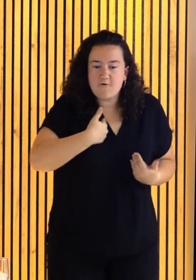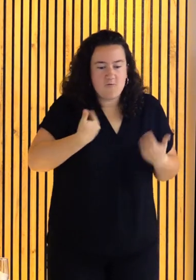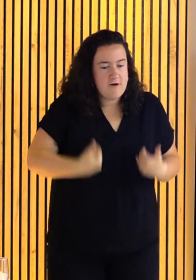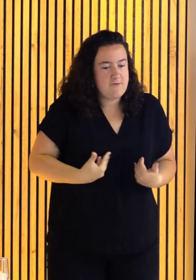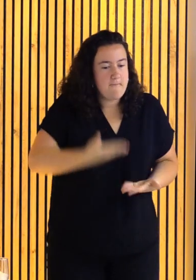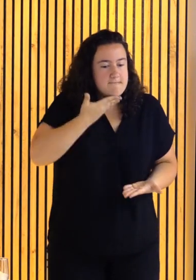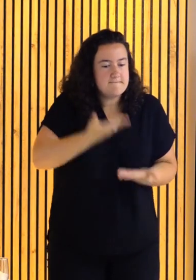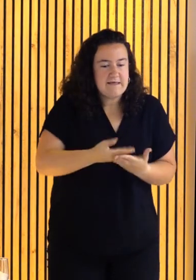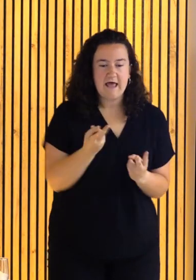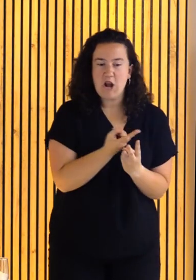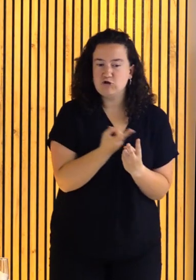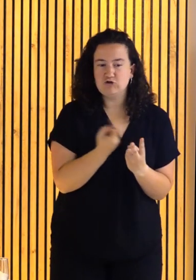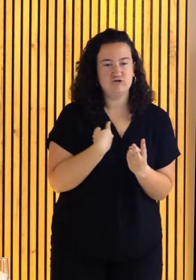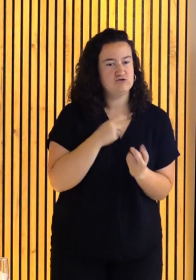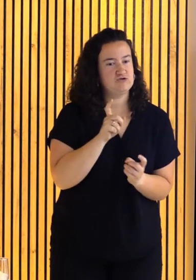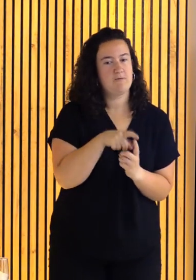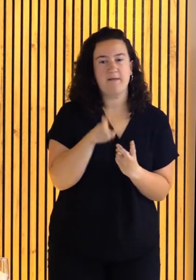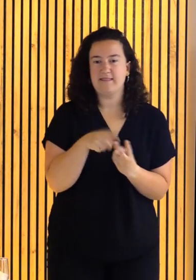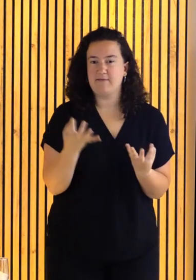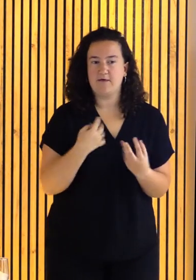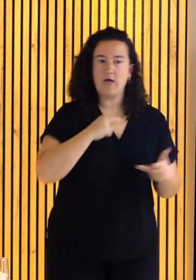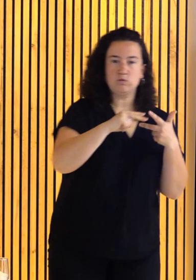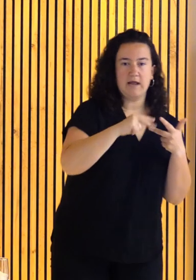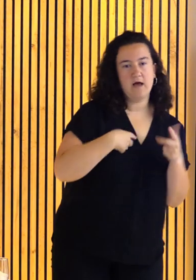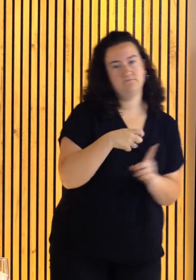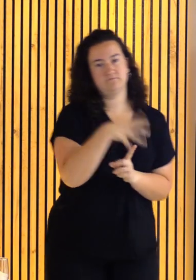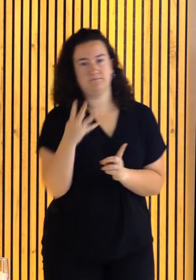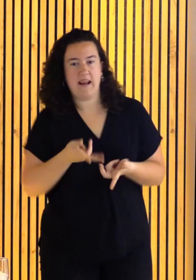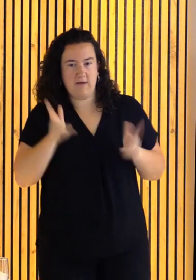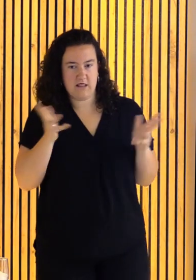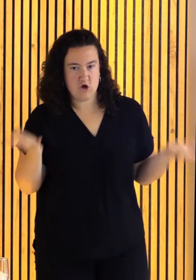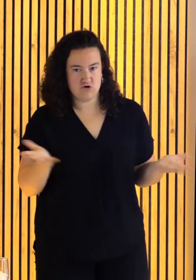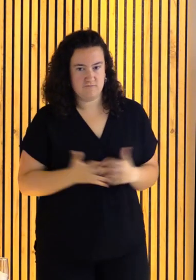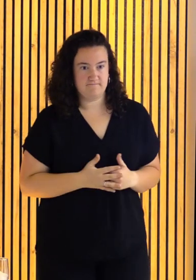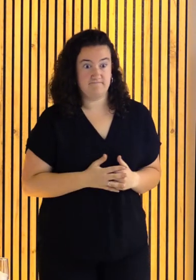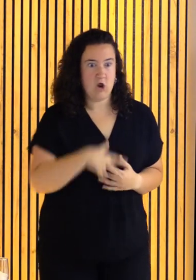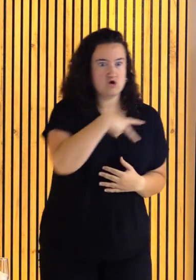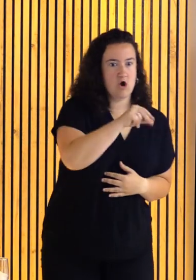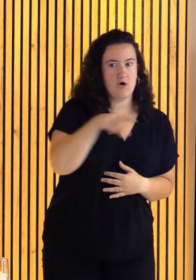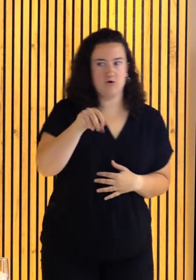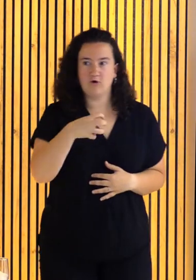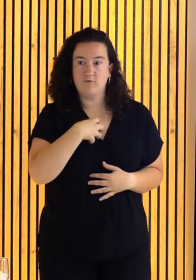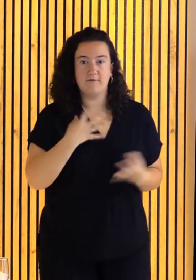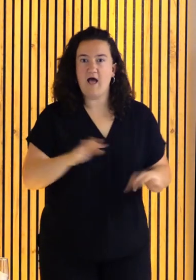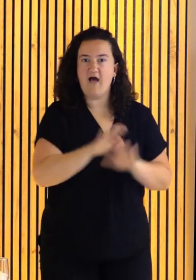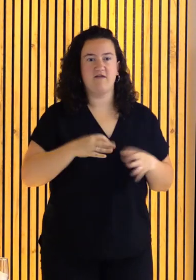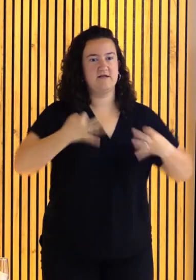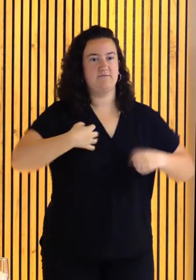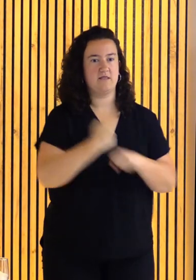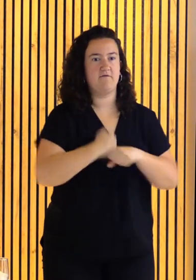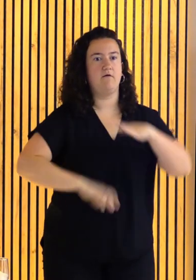bat. Orduan, azkenean ezin diot bati edo besteari ez esan, eta beti azkenean lan ez lepo.